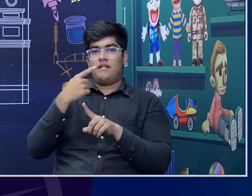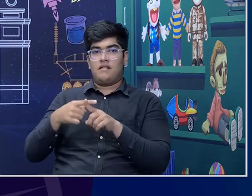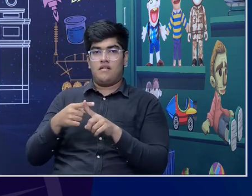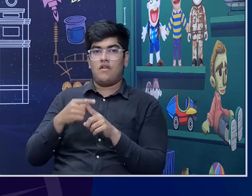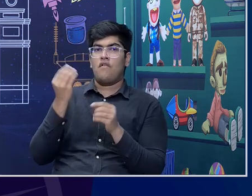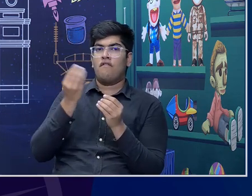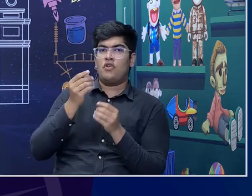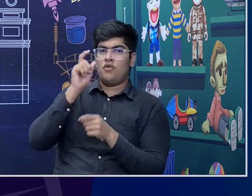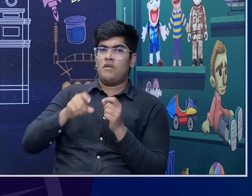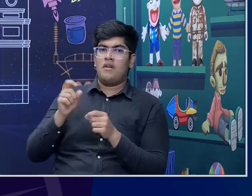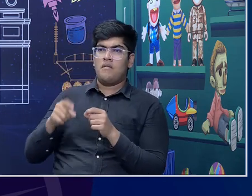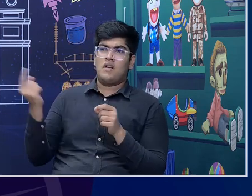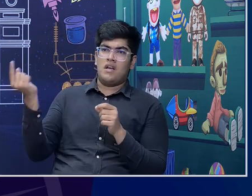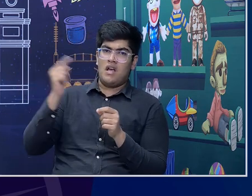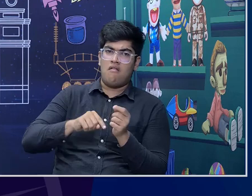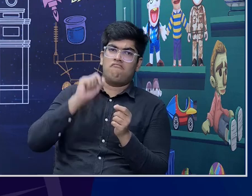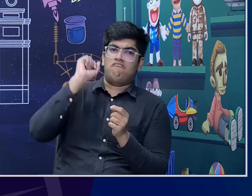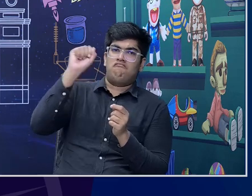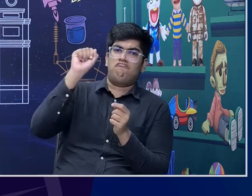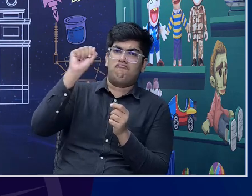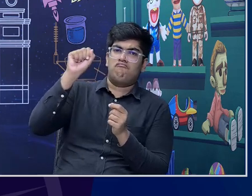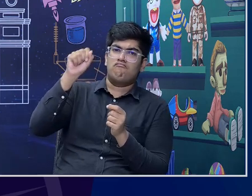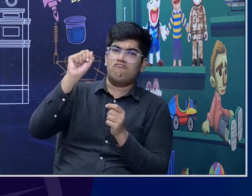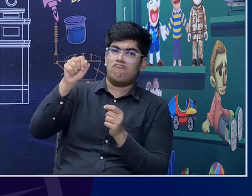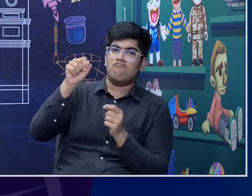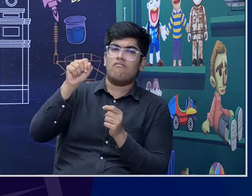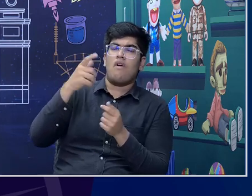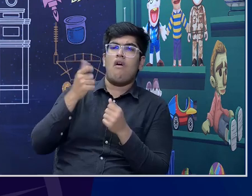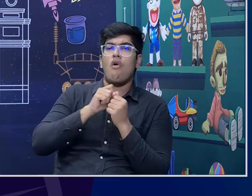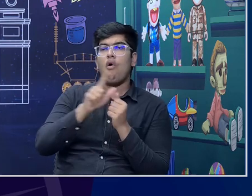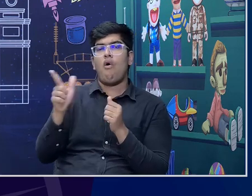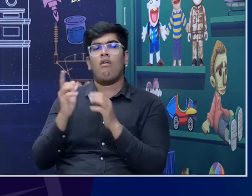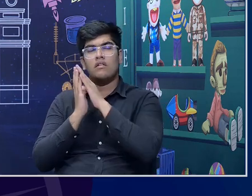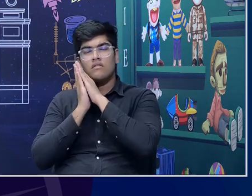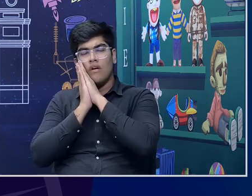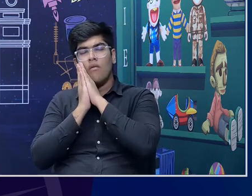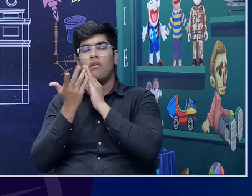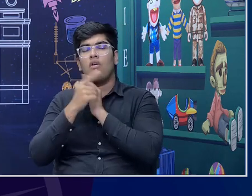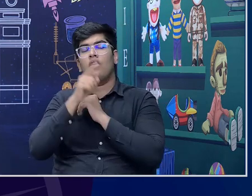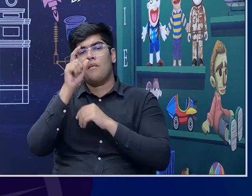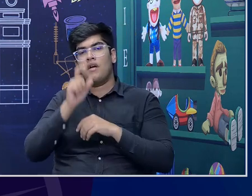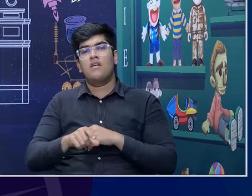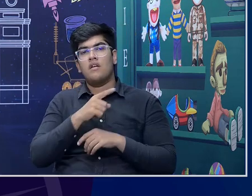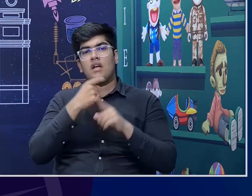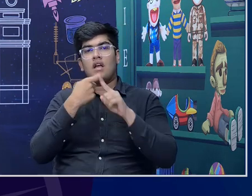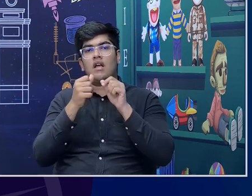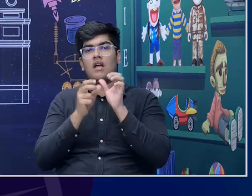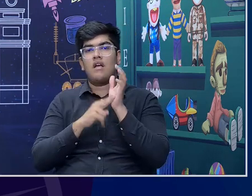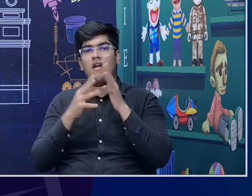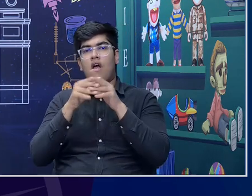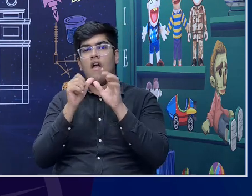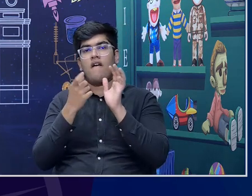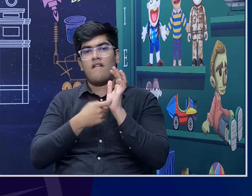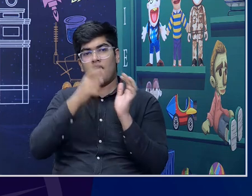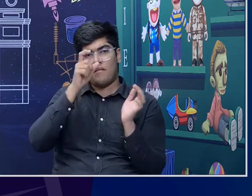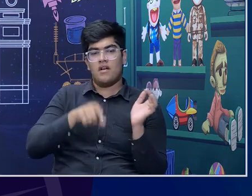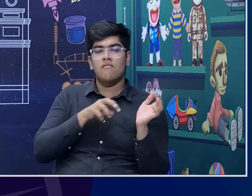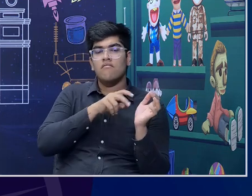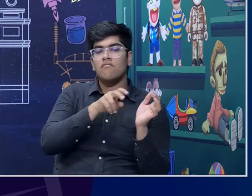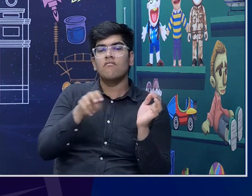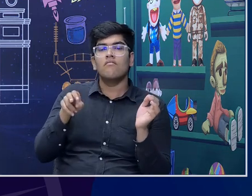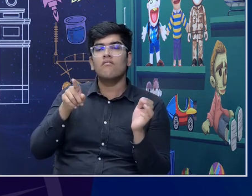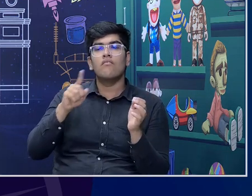लोगों ने आकर द दर्वाजा खोला, पूछा